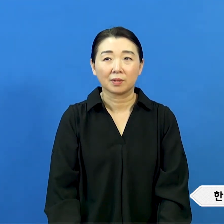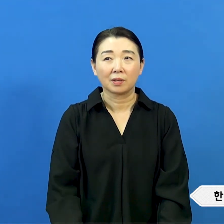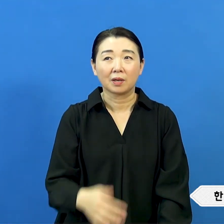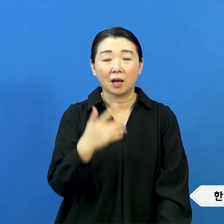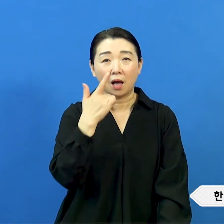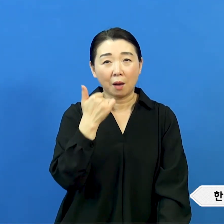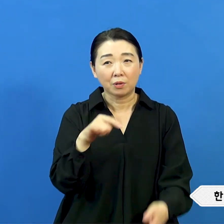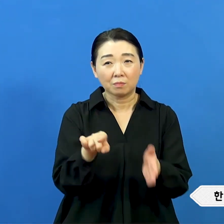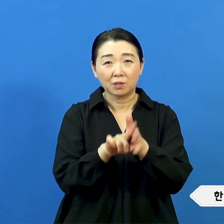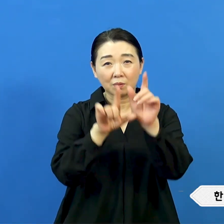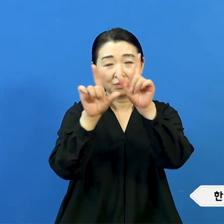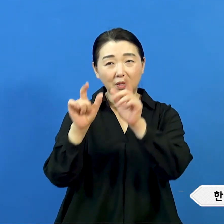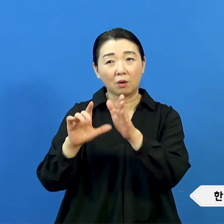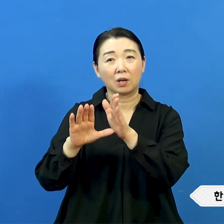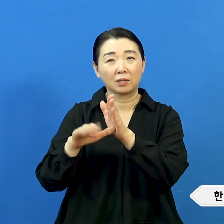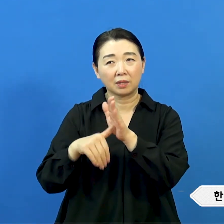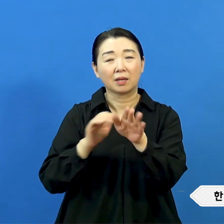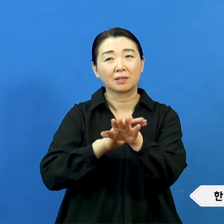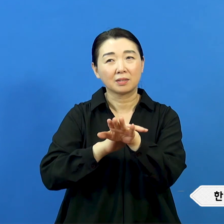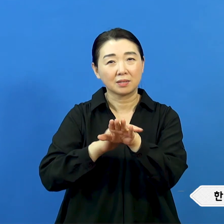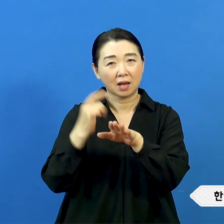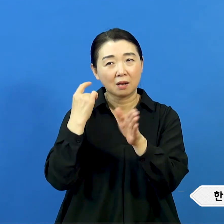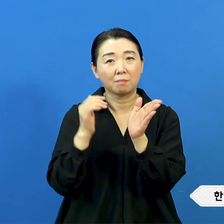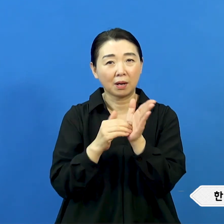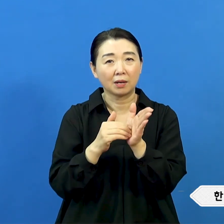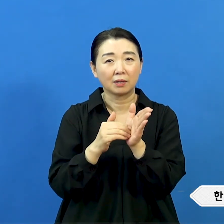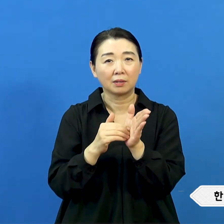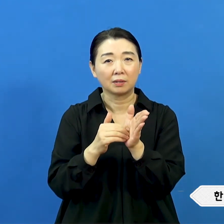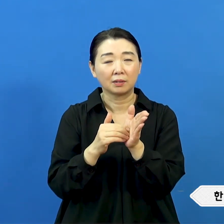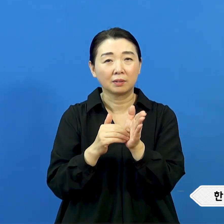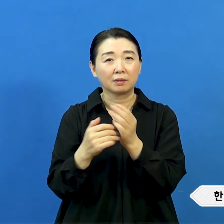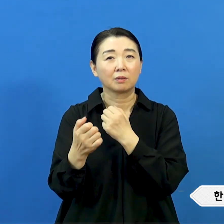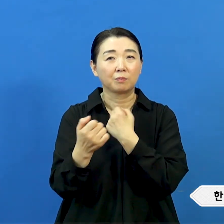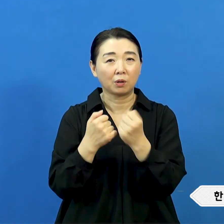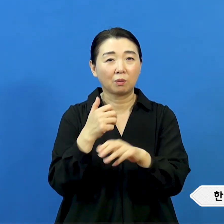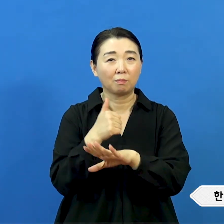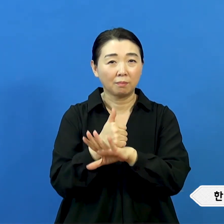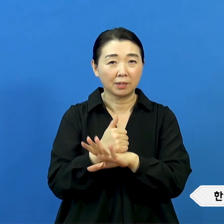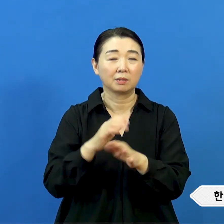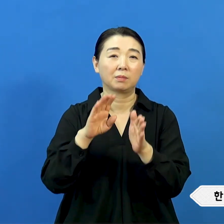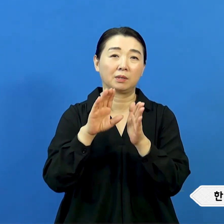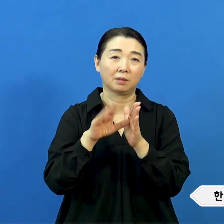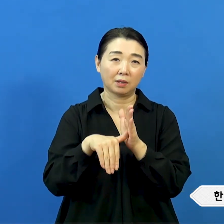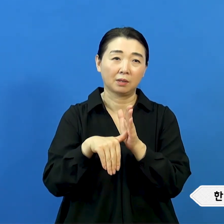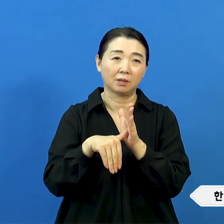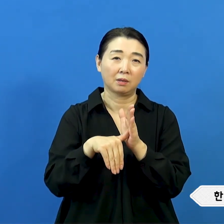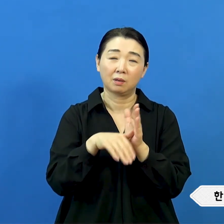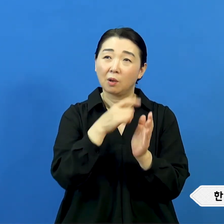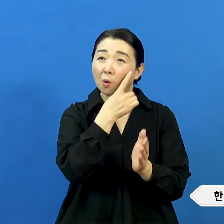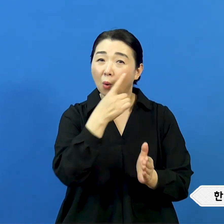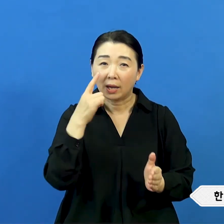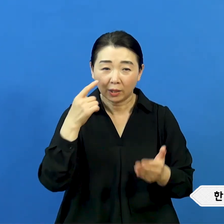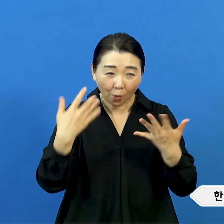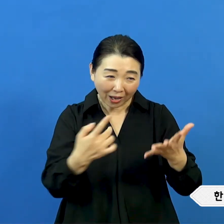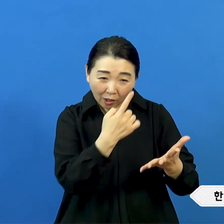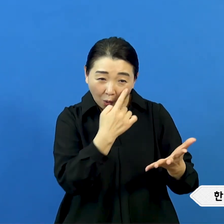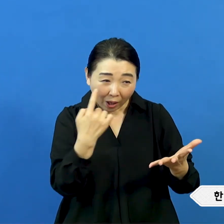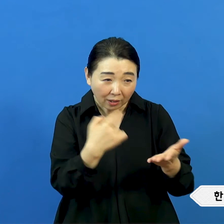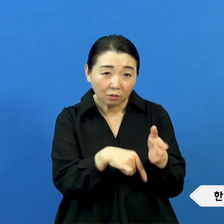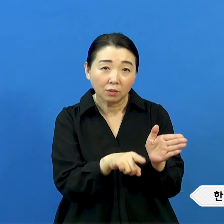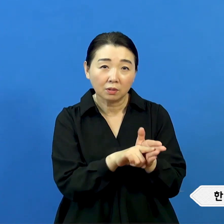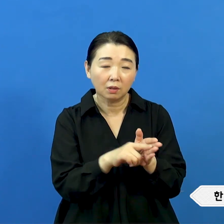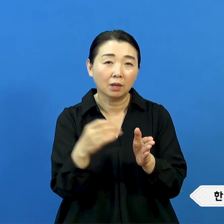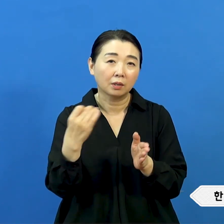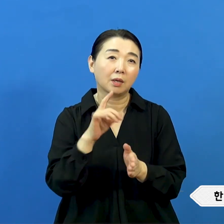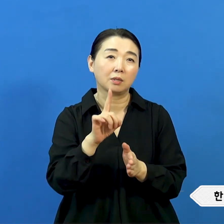아버지는 신앙생활 그럭저럭 잘 하신 편인데, 그래도 이제 마지막이니까 확실하게 하기 위해서